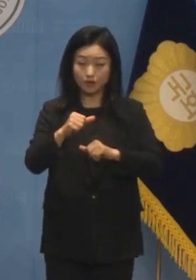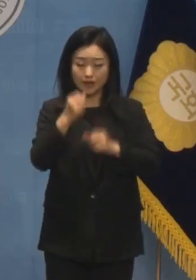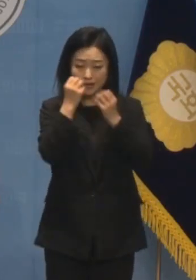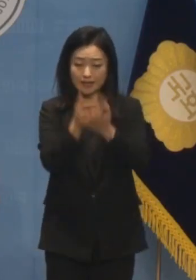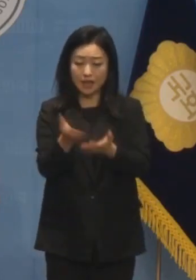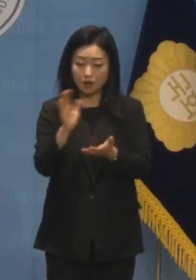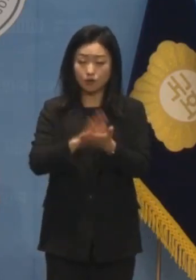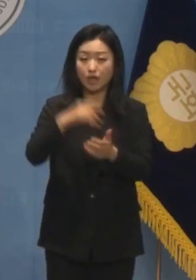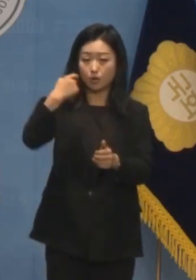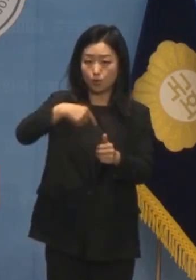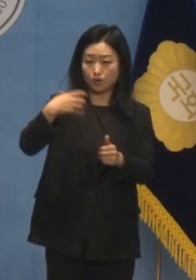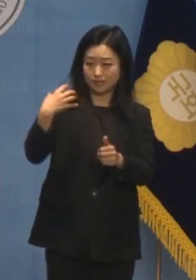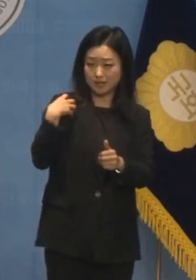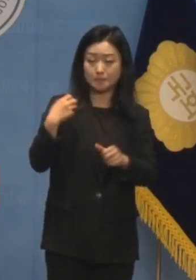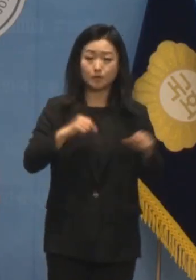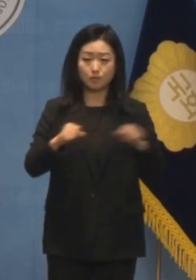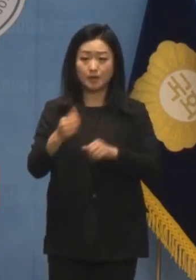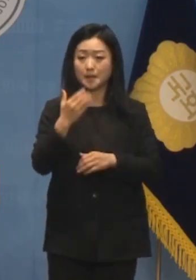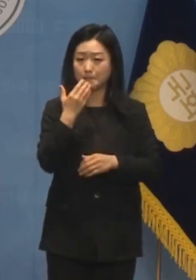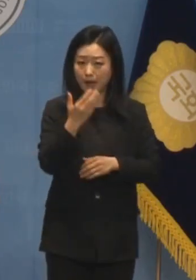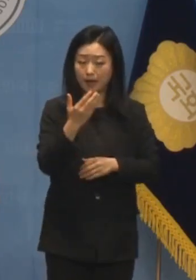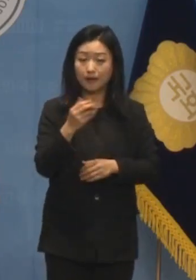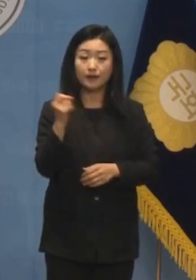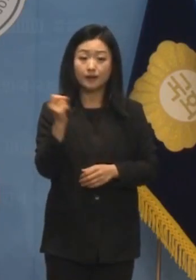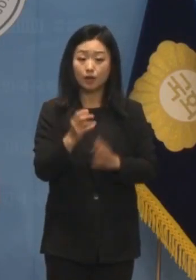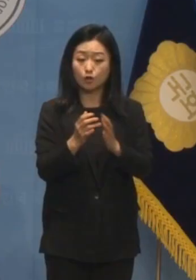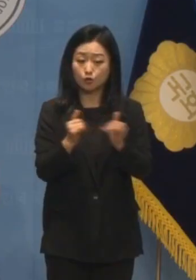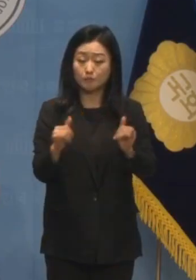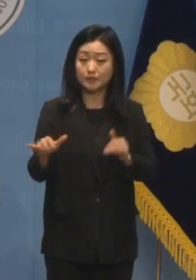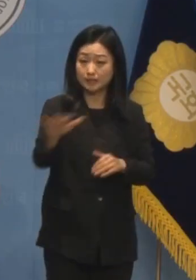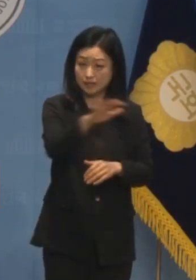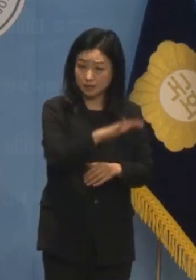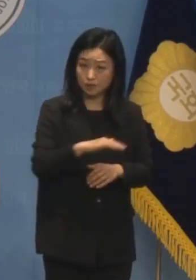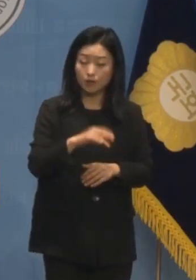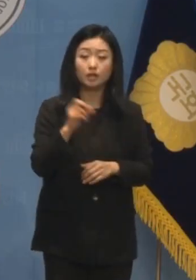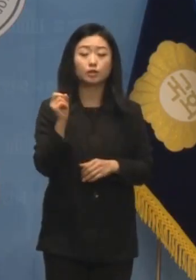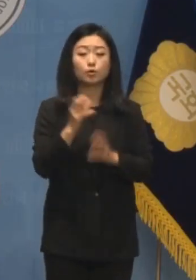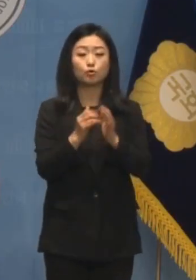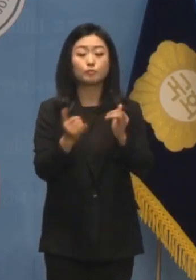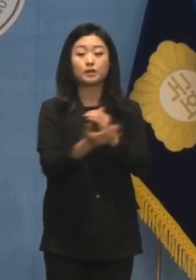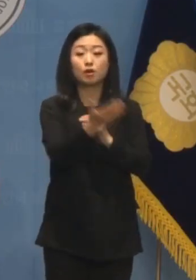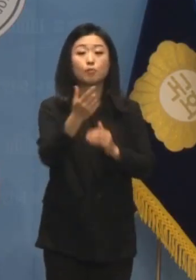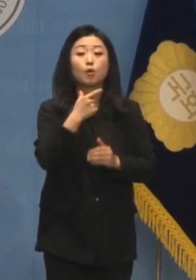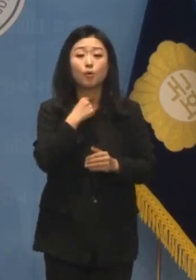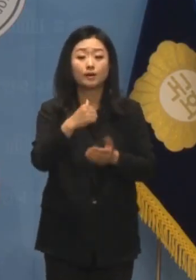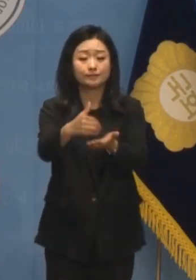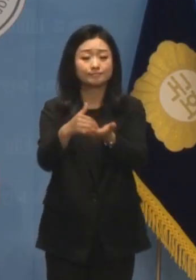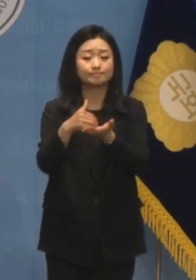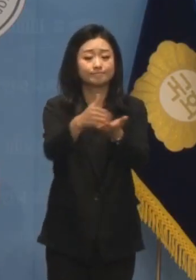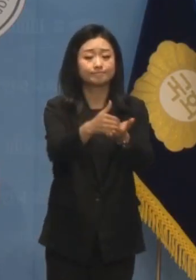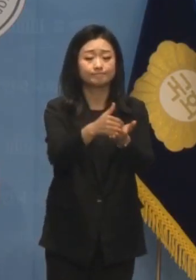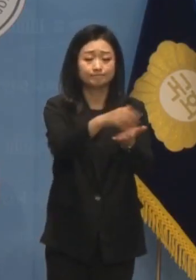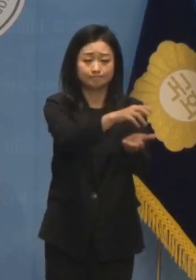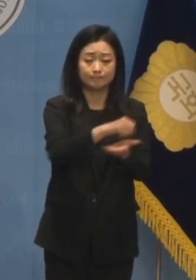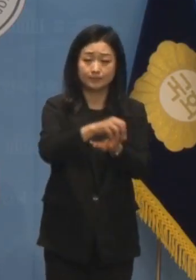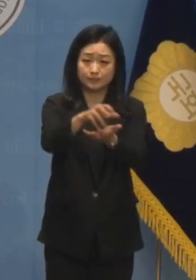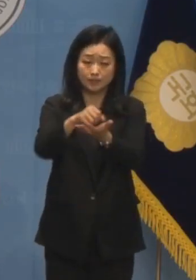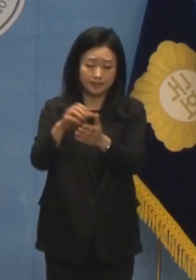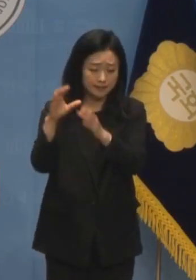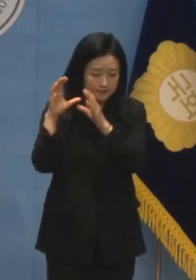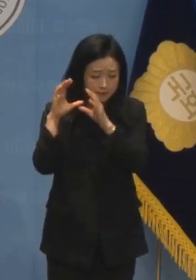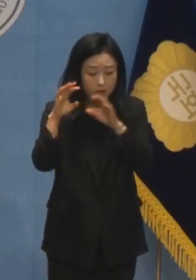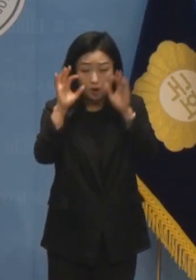것입니다. 또한 다수의 국민과 유권자의 목소리를 진솔하게 듣고